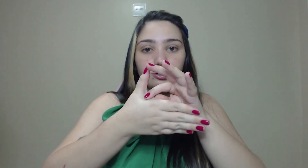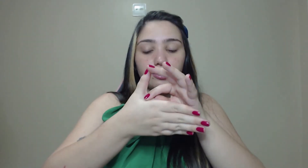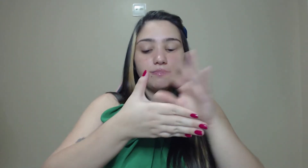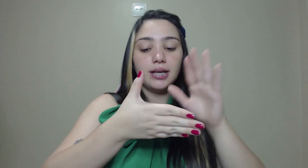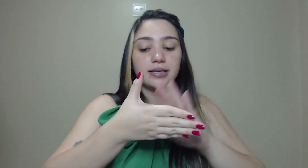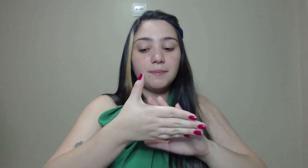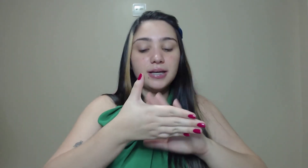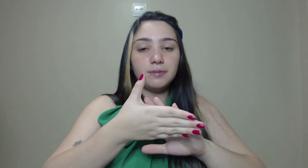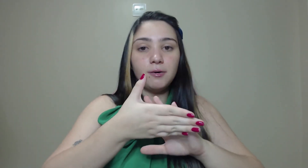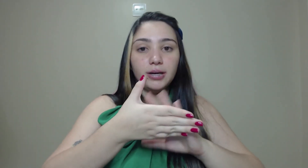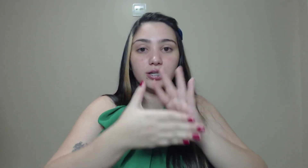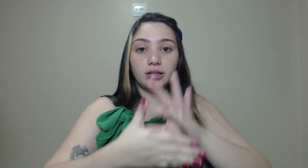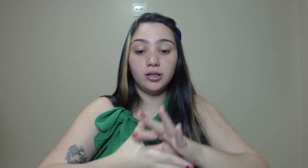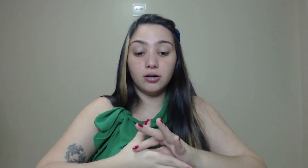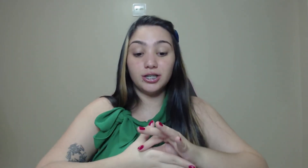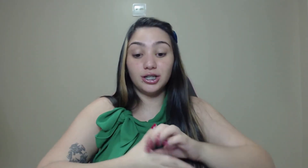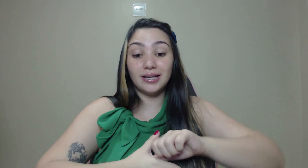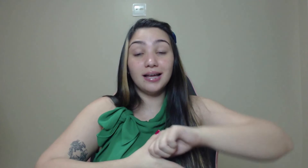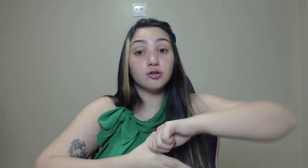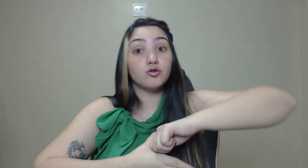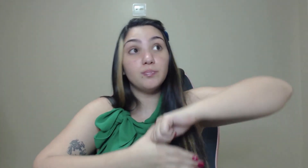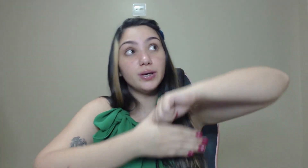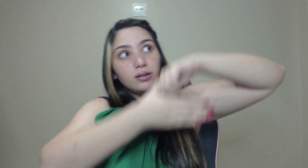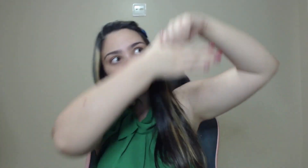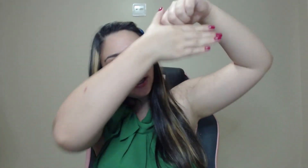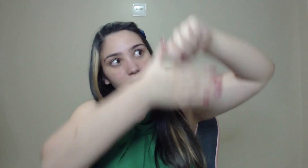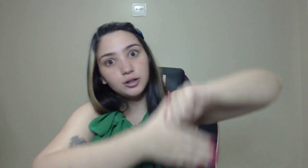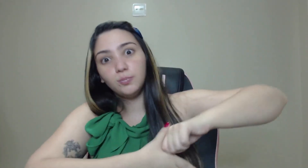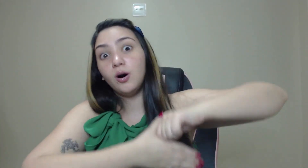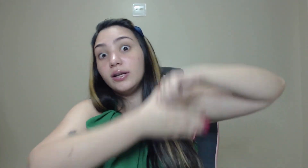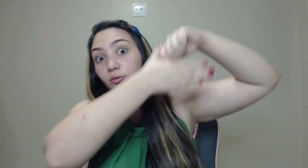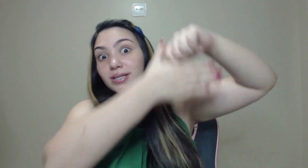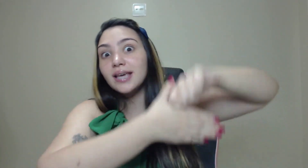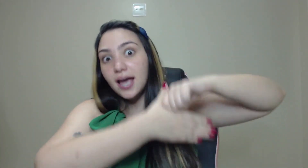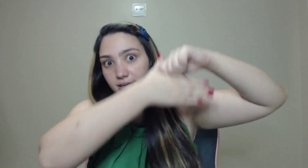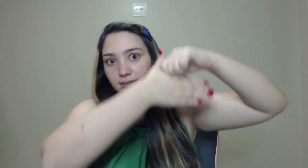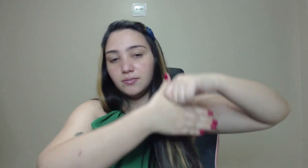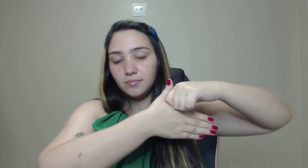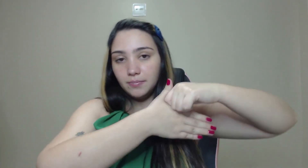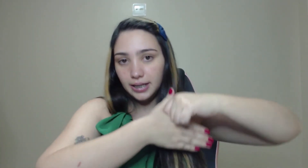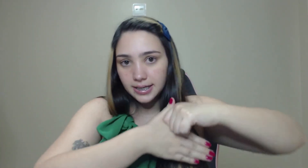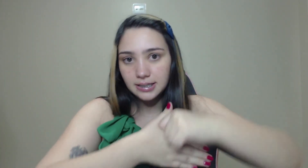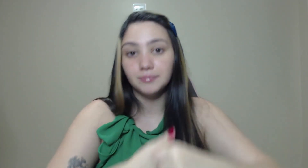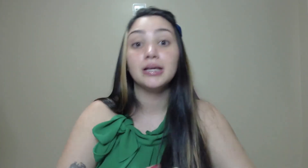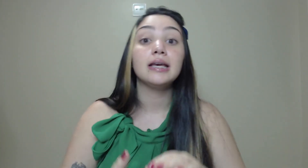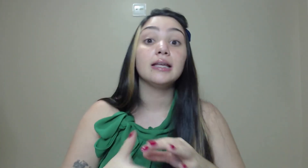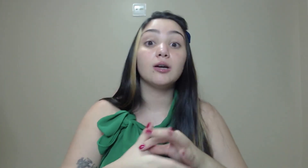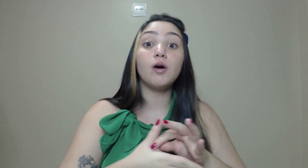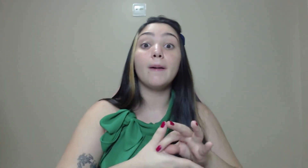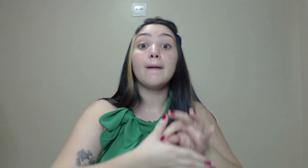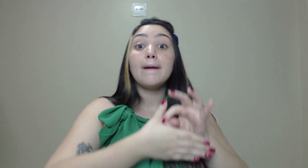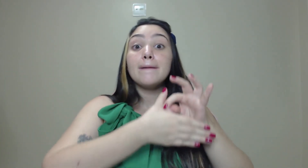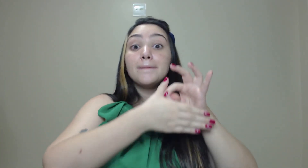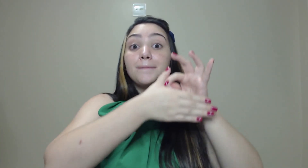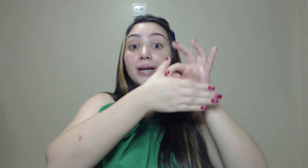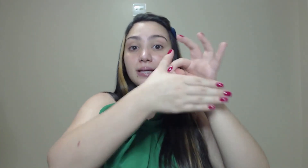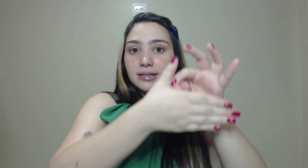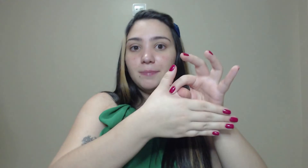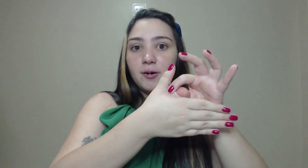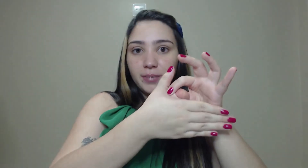Principalmente, esse principalmente aqui, ó, a gente tá subindo ele, tipo, ó, não me esquece, beleza? Então, ó,